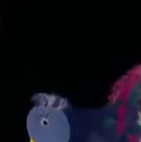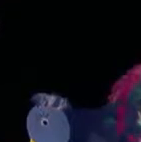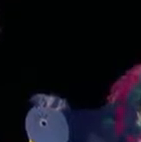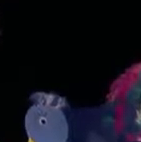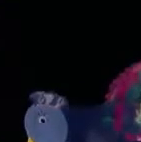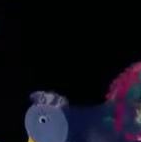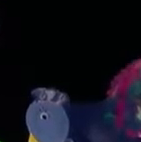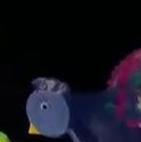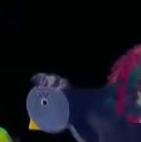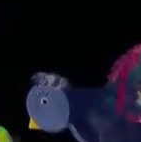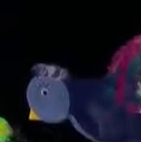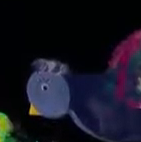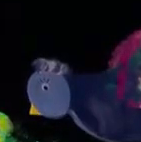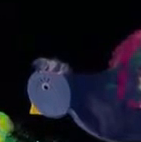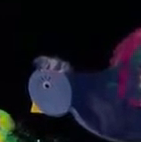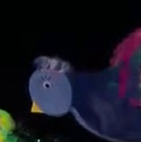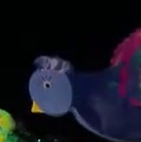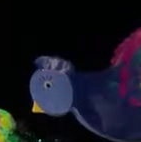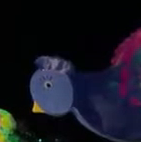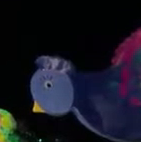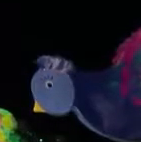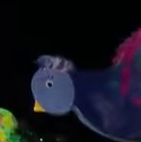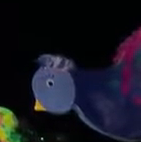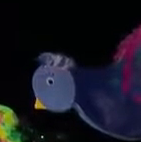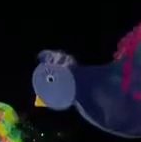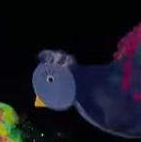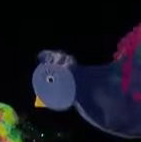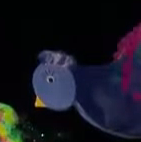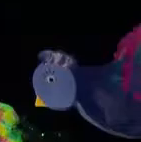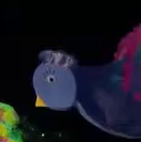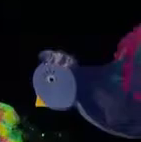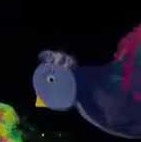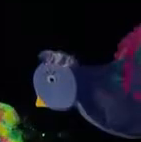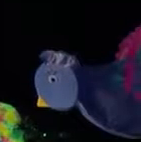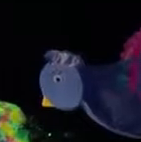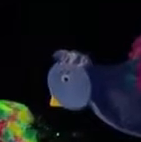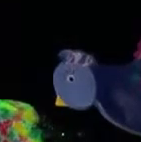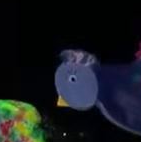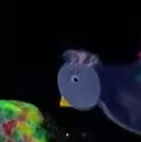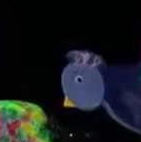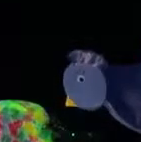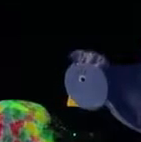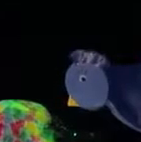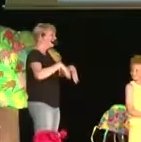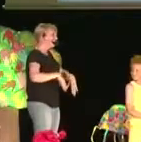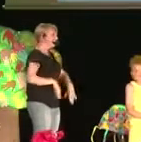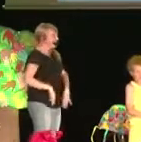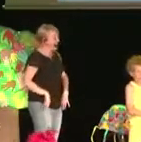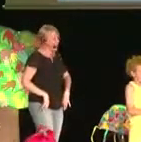Oh, et oui, il dit merci. Regardez comme il est content, le loup. Ça, c'est une sacrée surprise, hein? Ah,